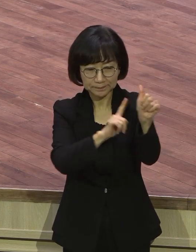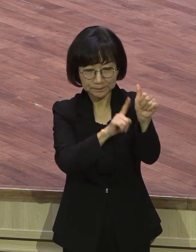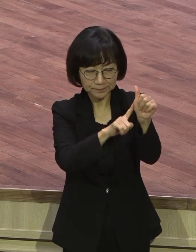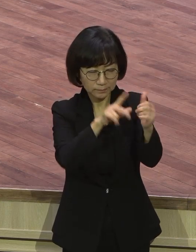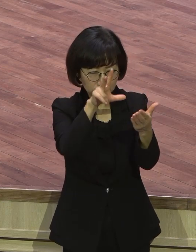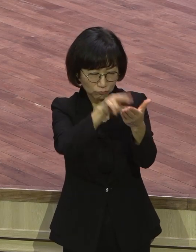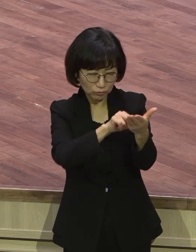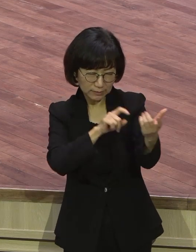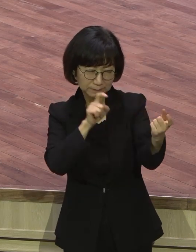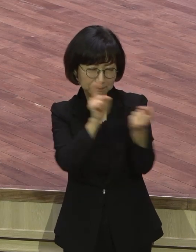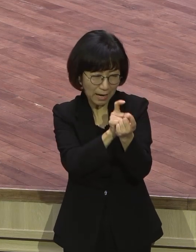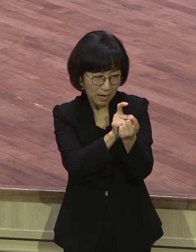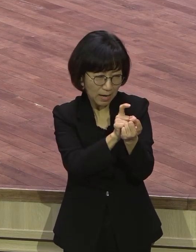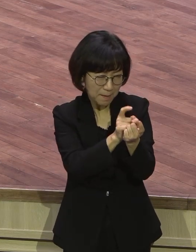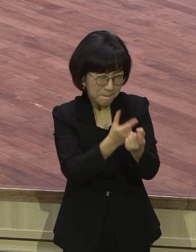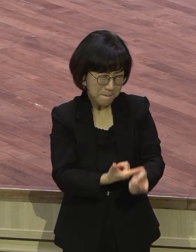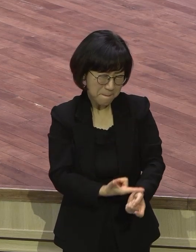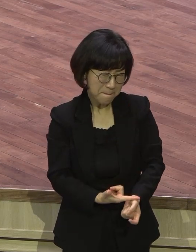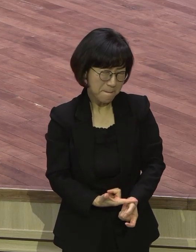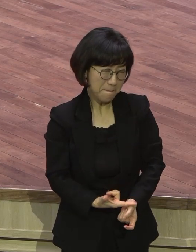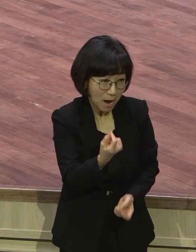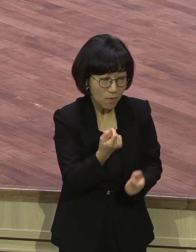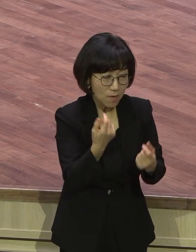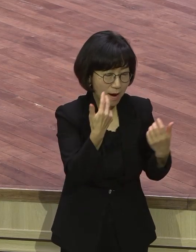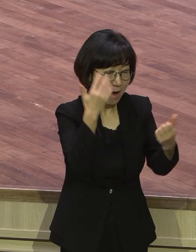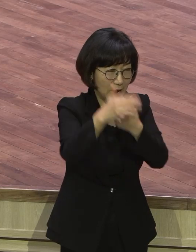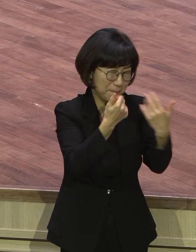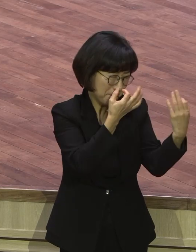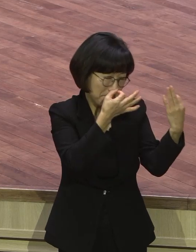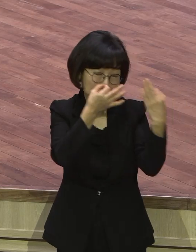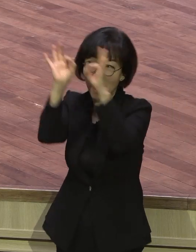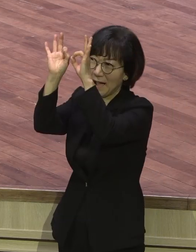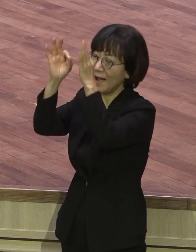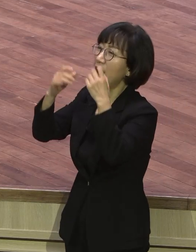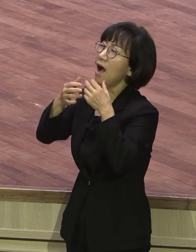바로 하나님께 부르지죠 부르지죠